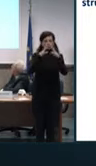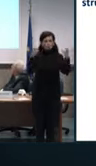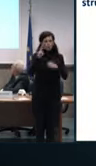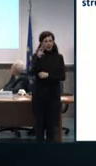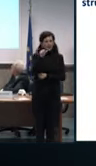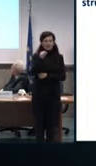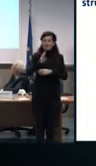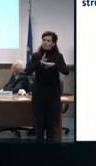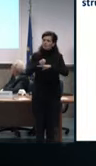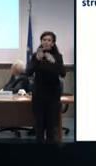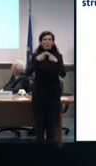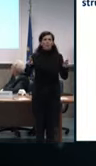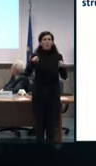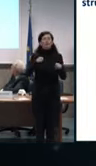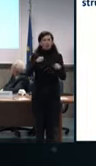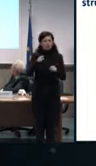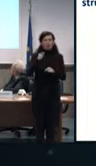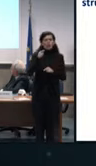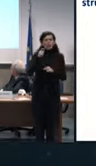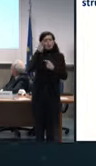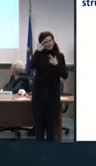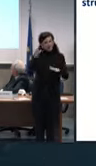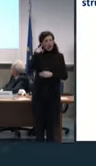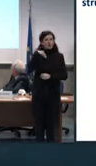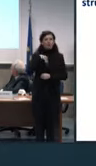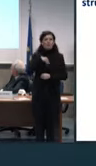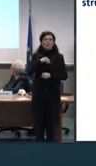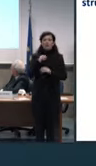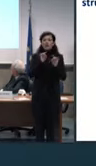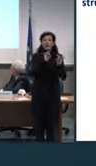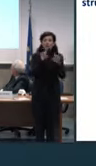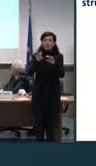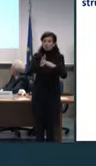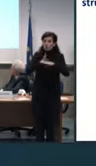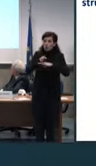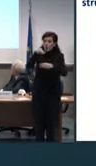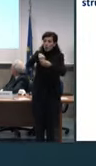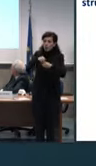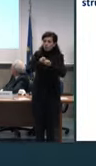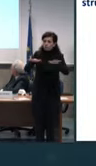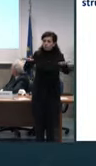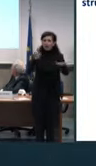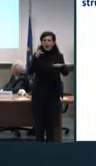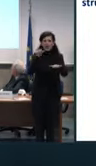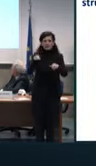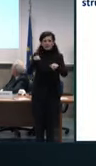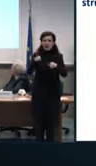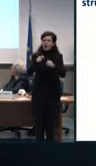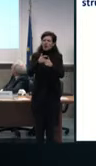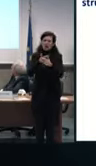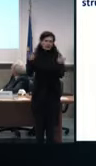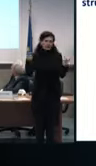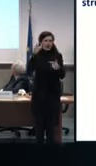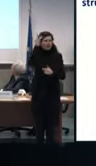del rischio che queste strutture che un ingresso del virus in queste strutture poteva comportare come vedete sostanzialmente